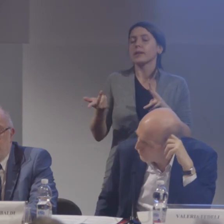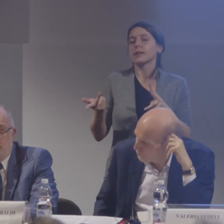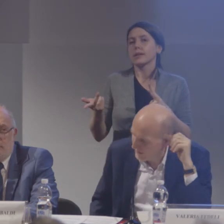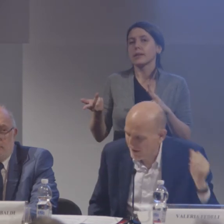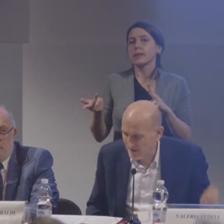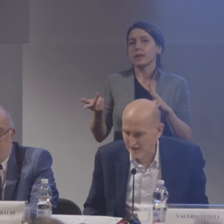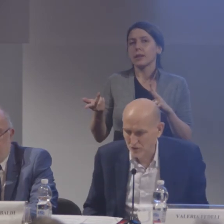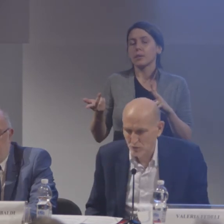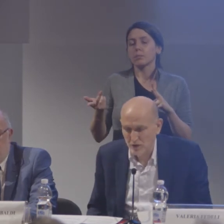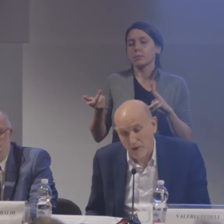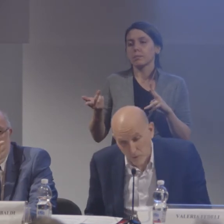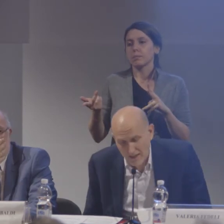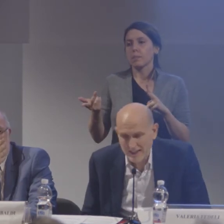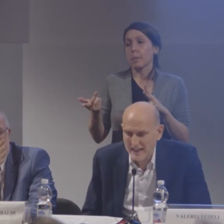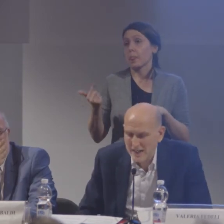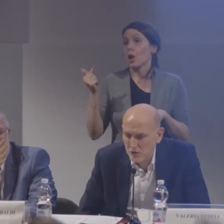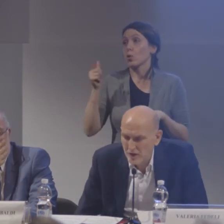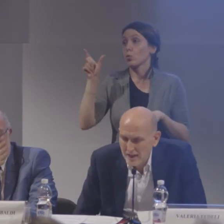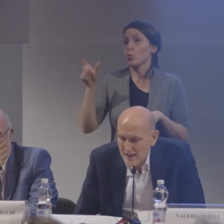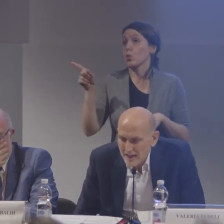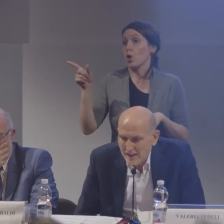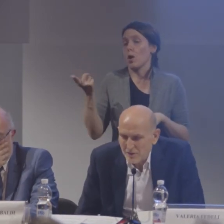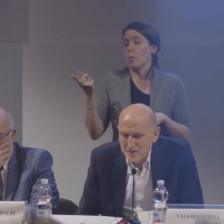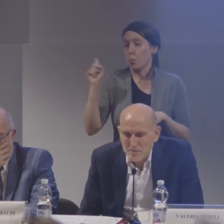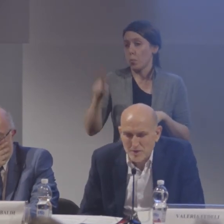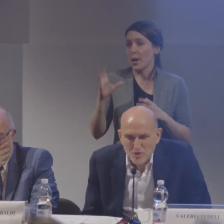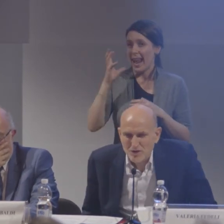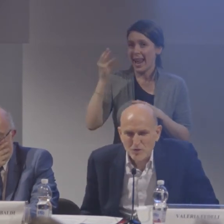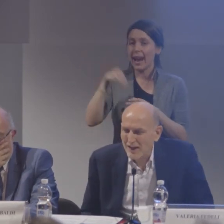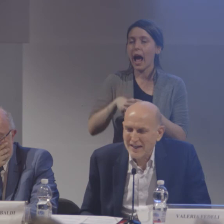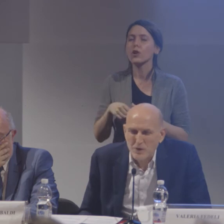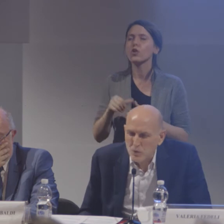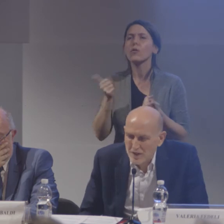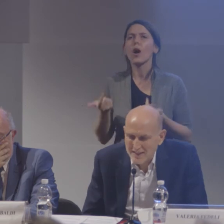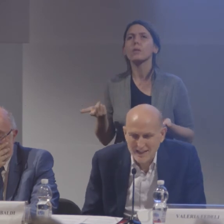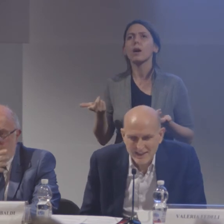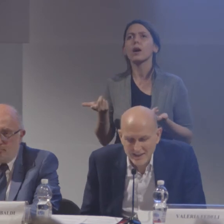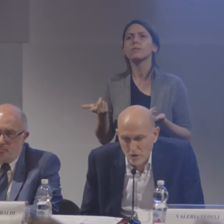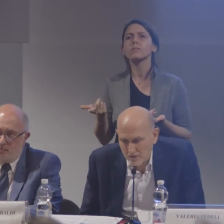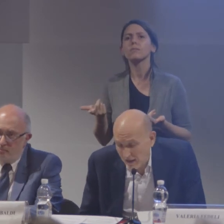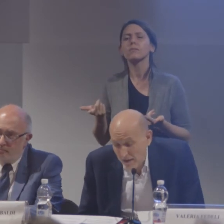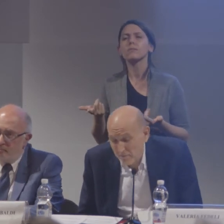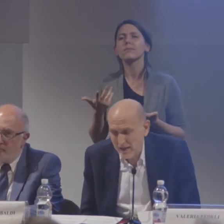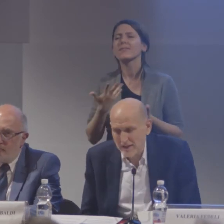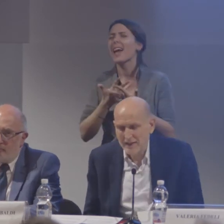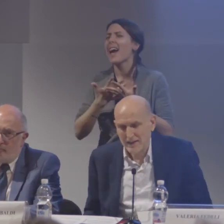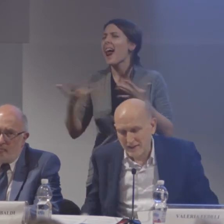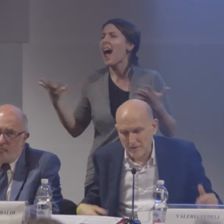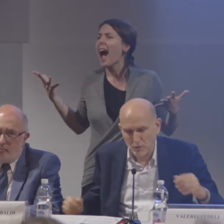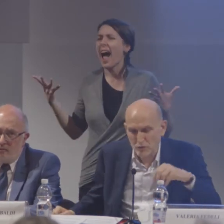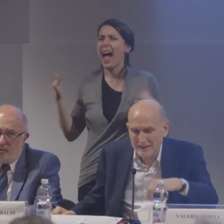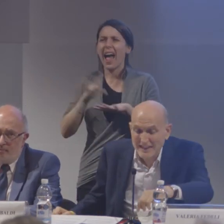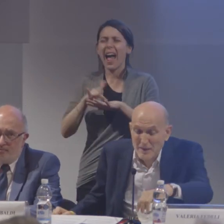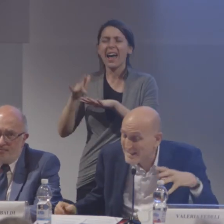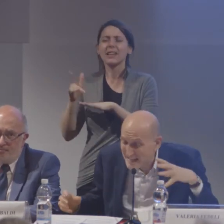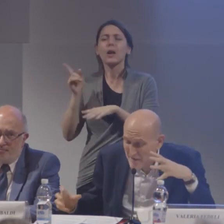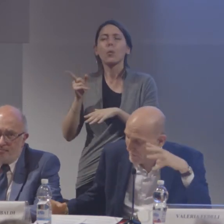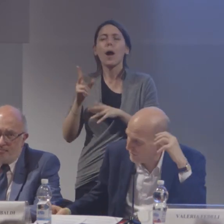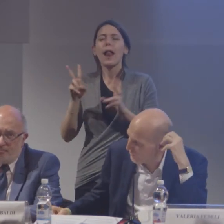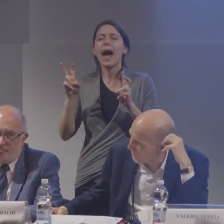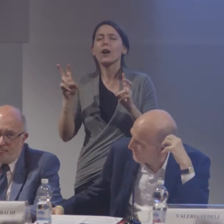dedicati alcuni a Tullio De Mauro, anche in radio, questa impressione di toccare una serie ampia e anche profonda di